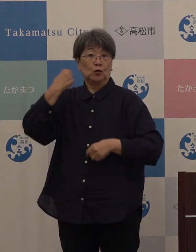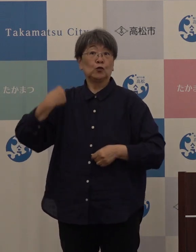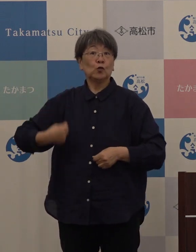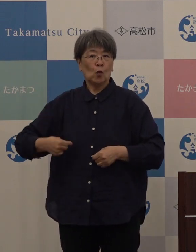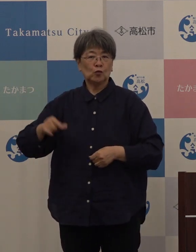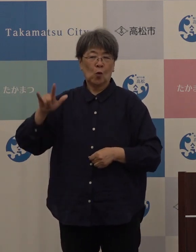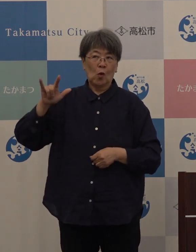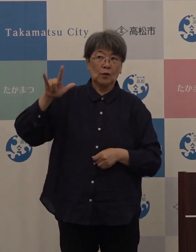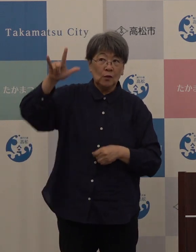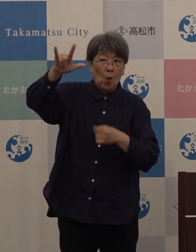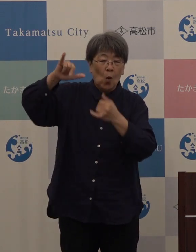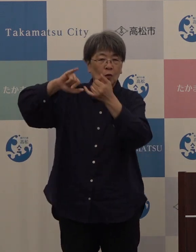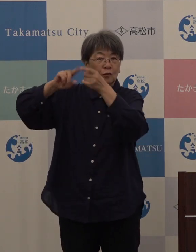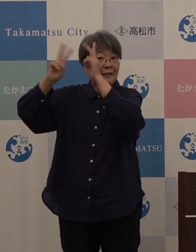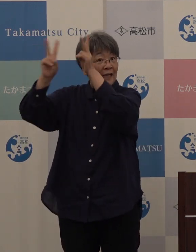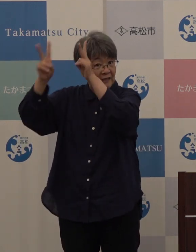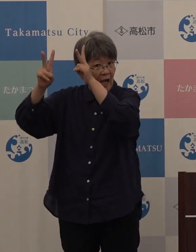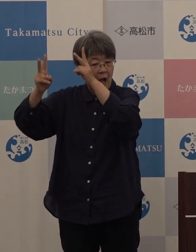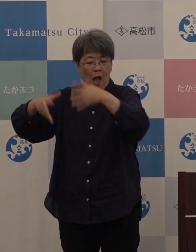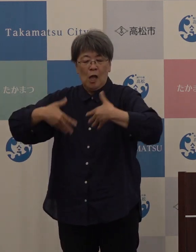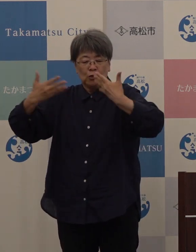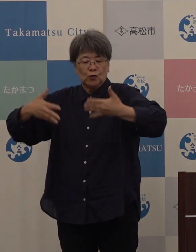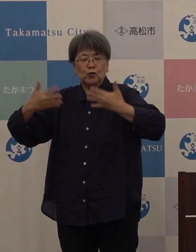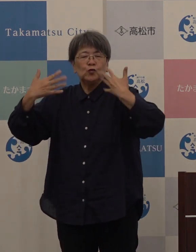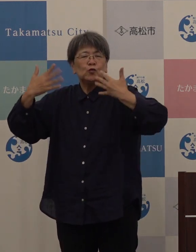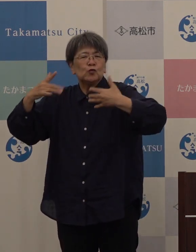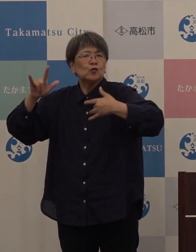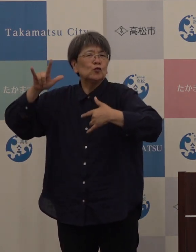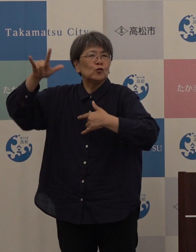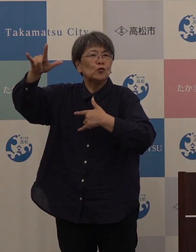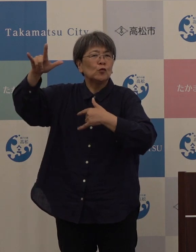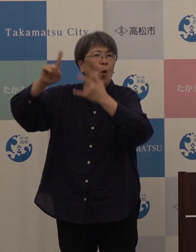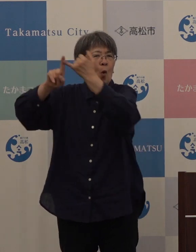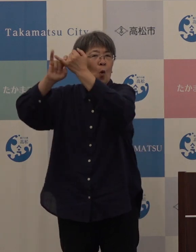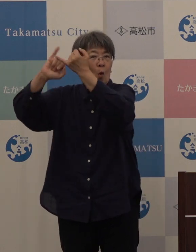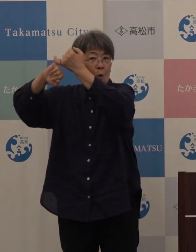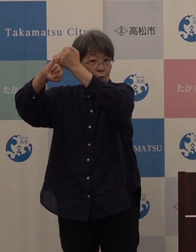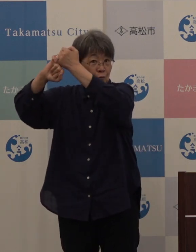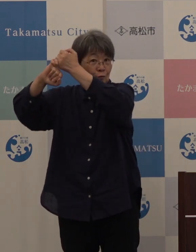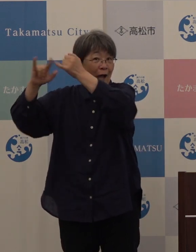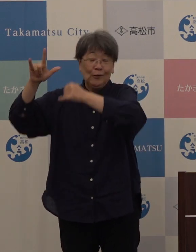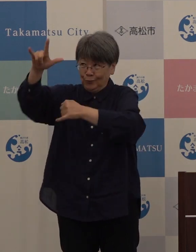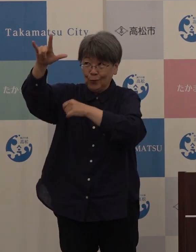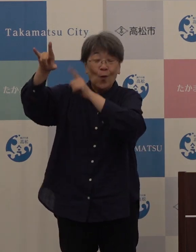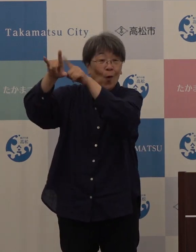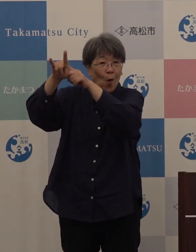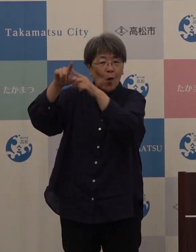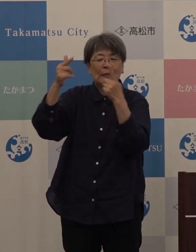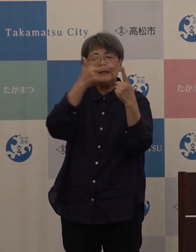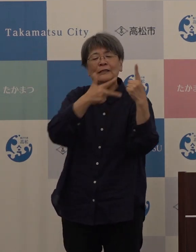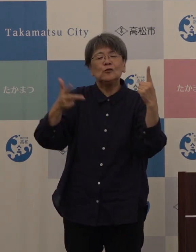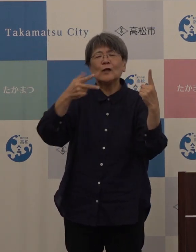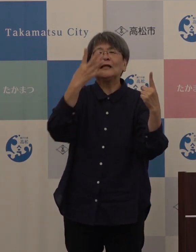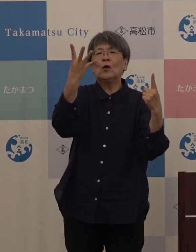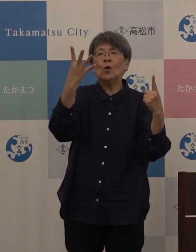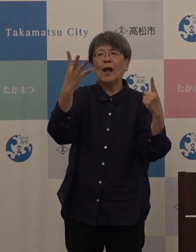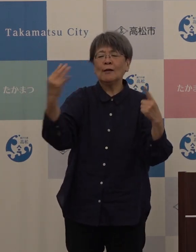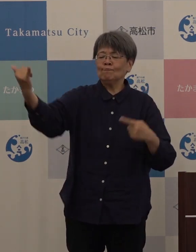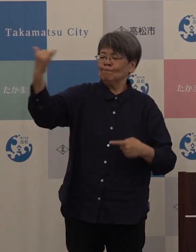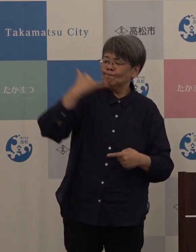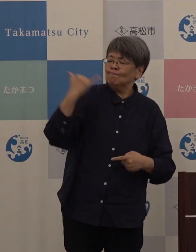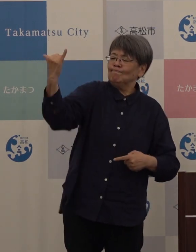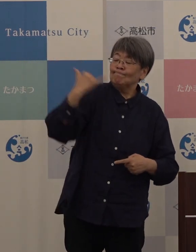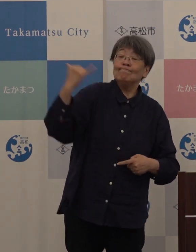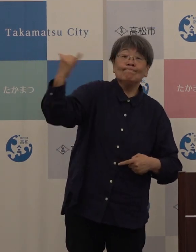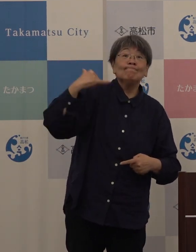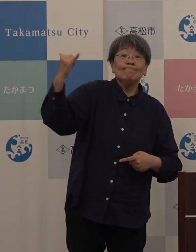の高松上海線が9月28日から週4便で再開をされるということになったわけでございます。